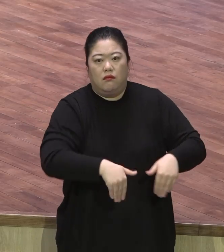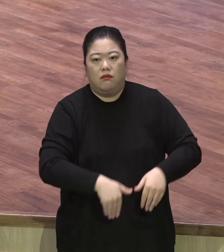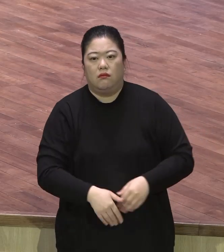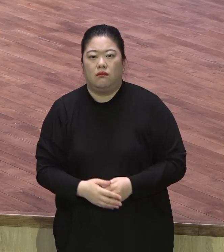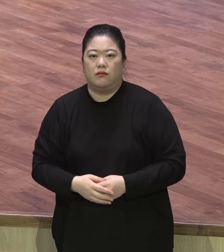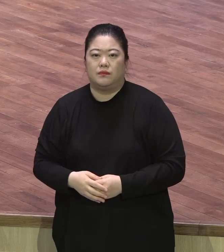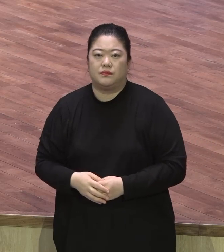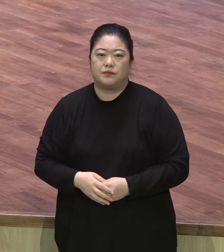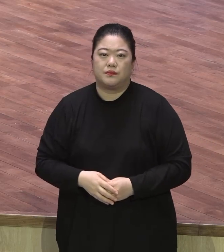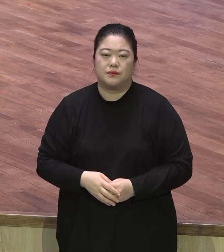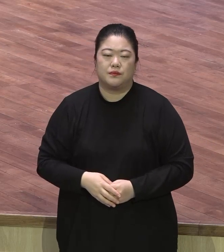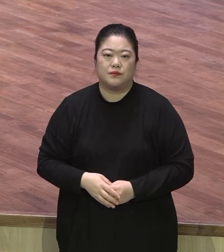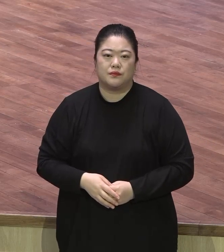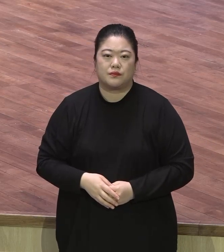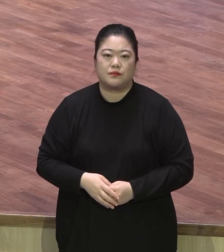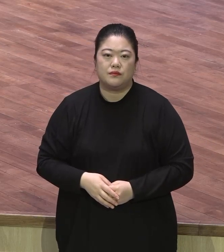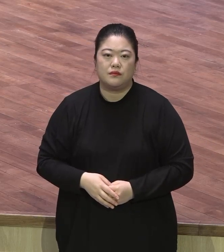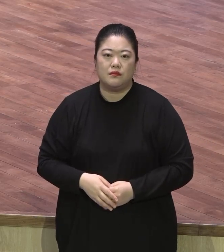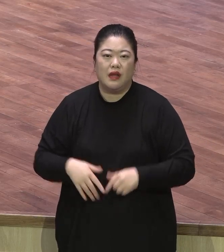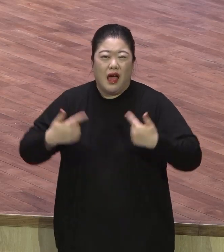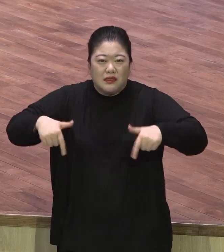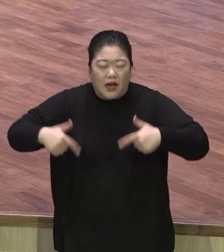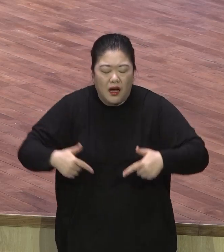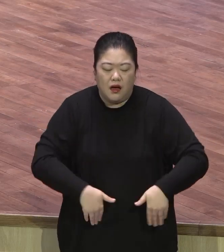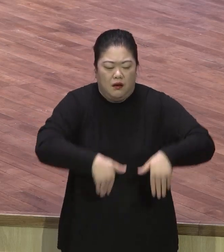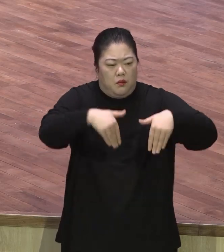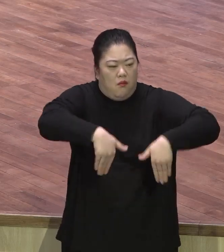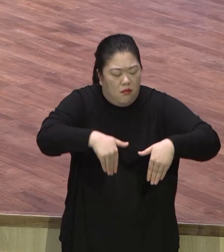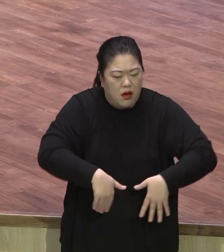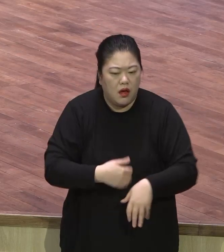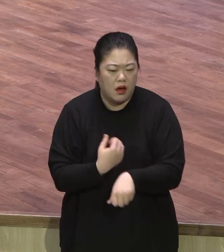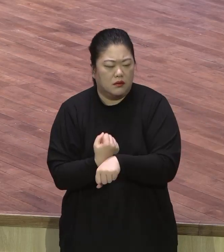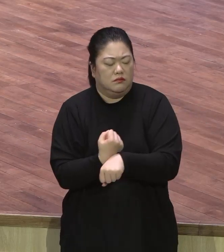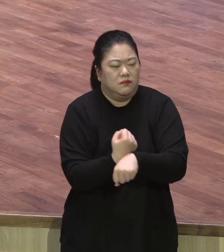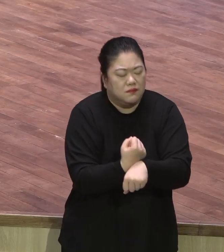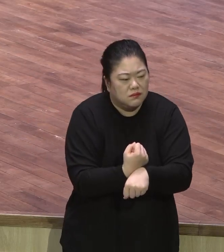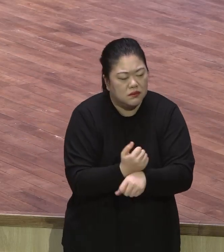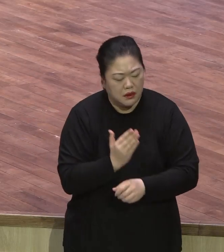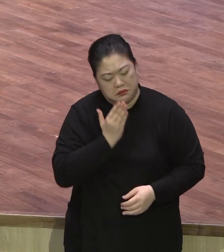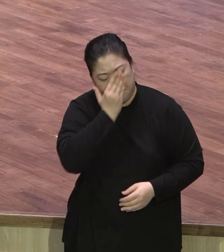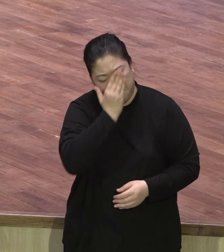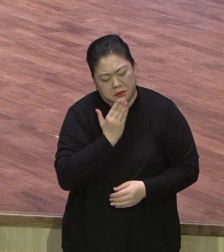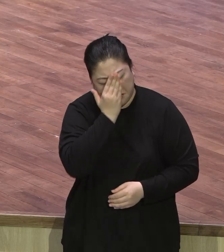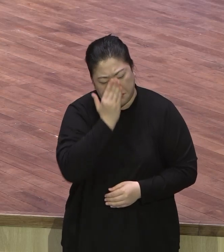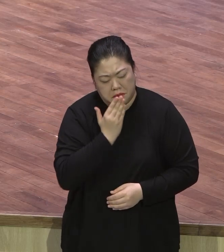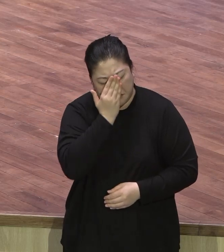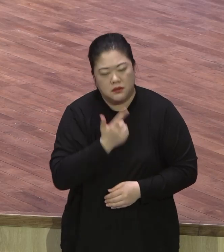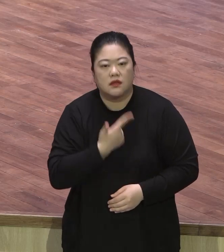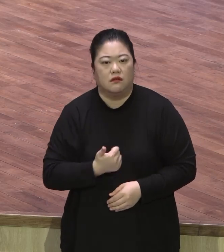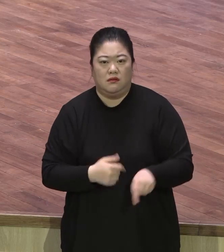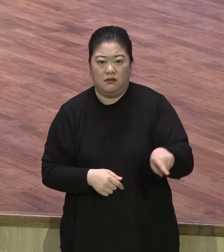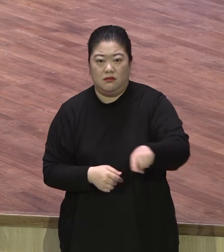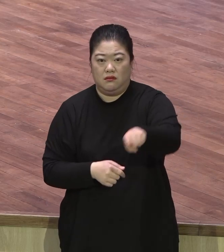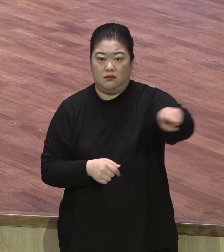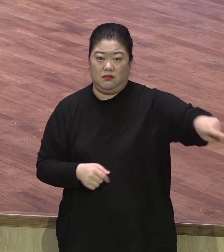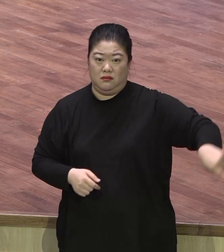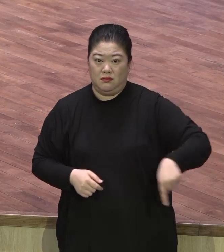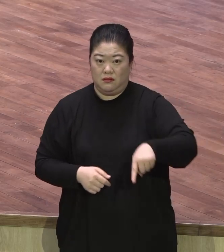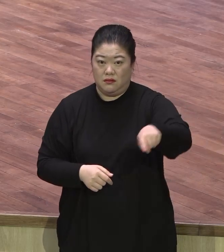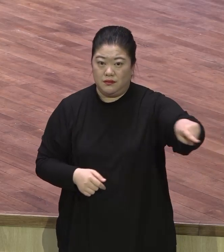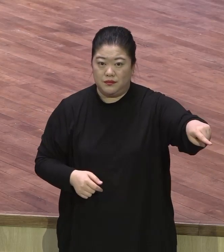늘 그렇게 노예의식 이게 이스라엘 백성들이 예틀이에요. 원래